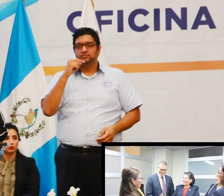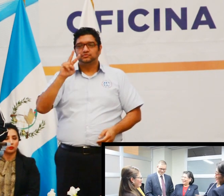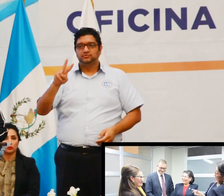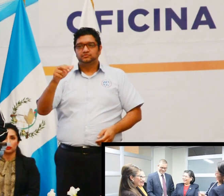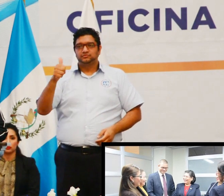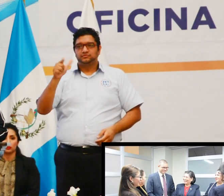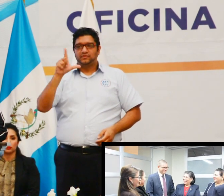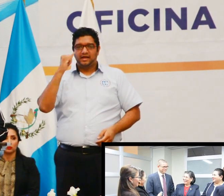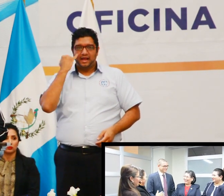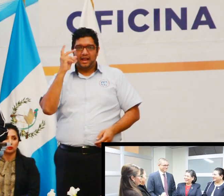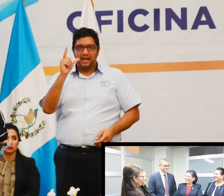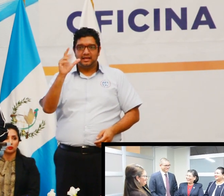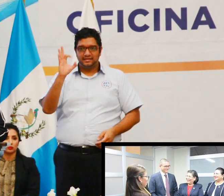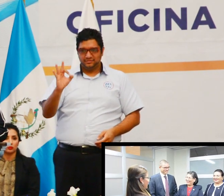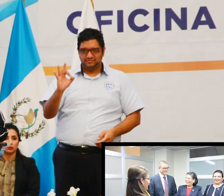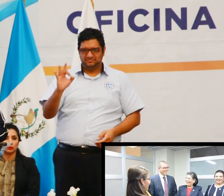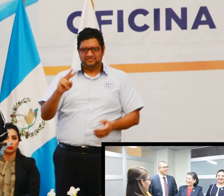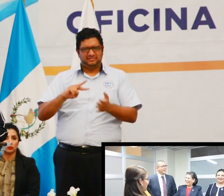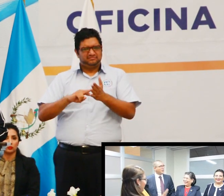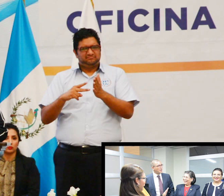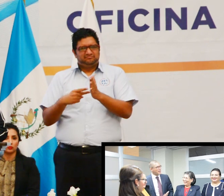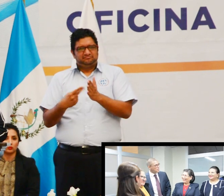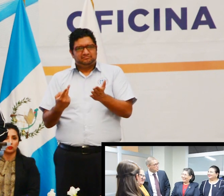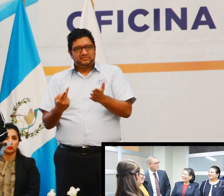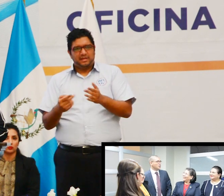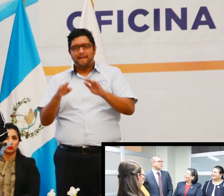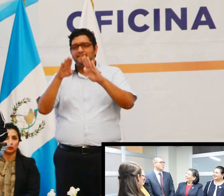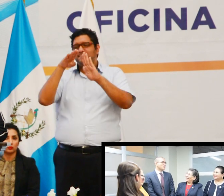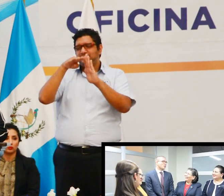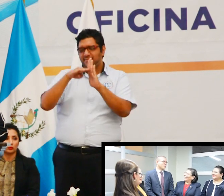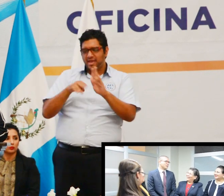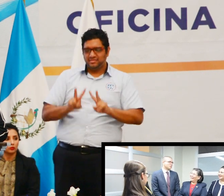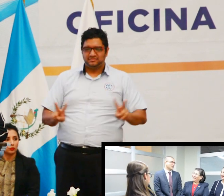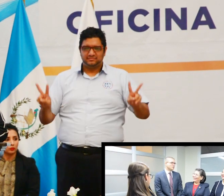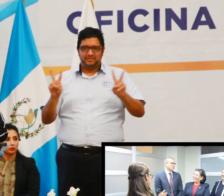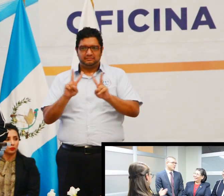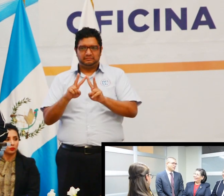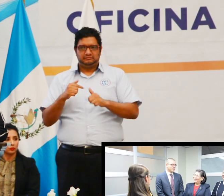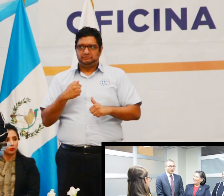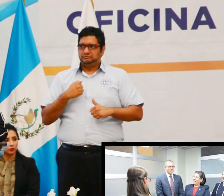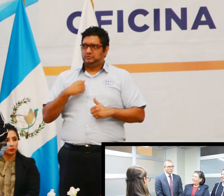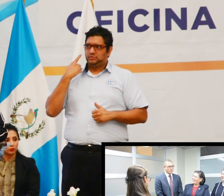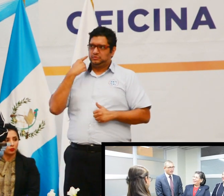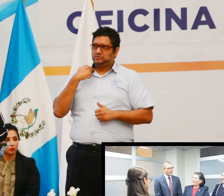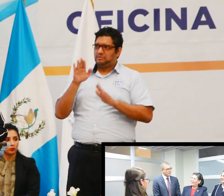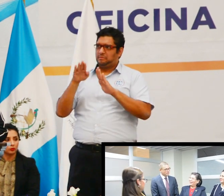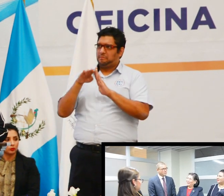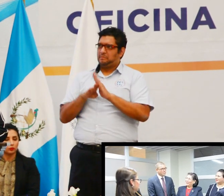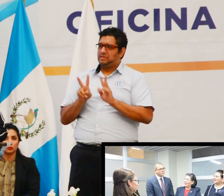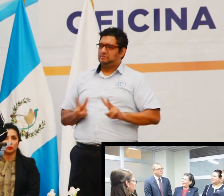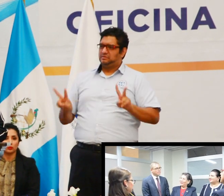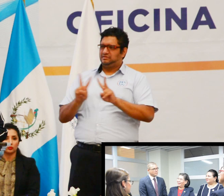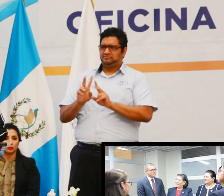discapacitado, son términos que incluso atentan contra la dignidad de las personas con discapacidad. Nuevamente, el término